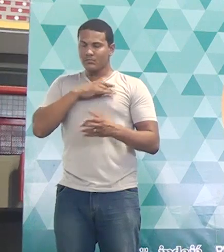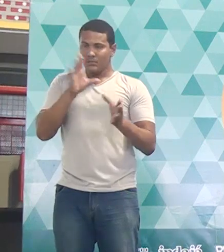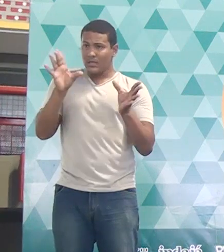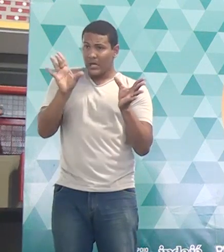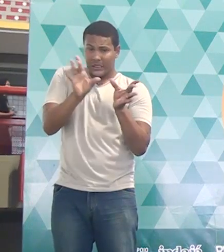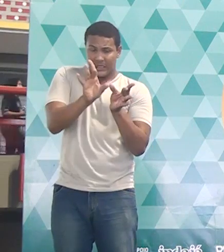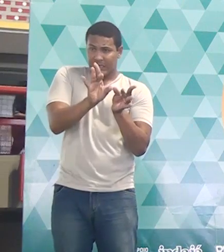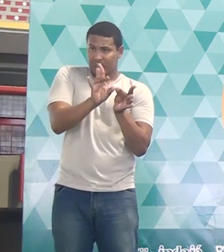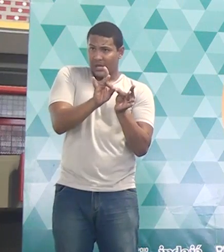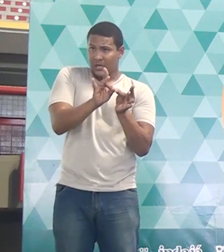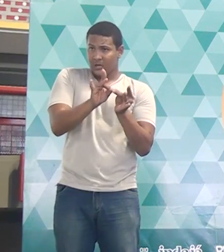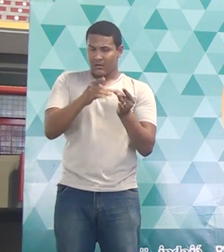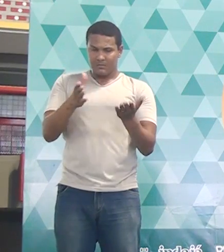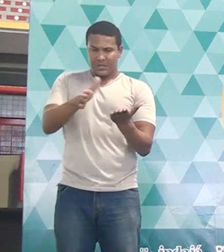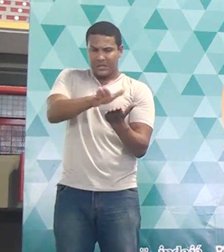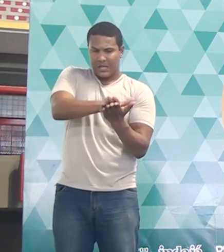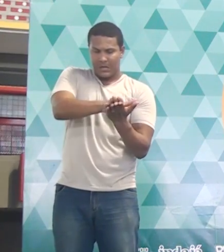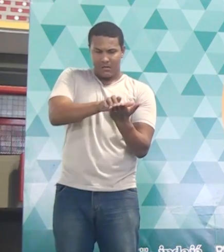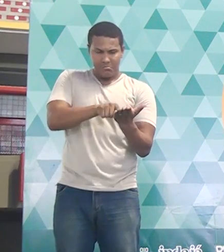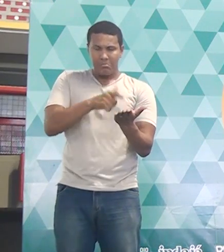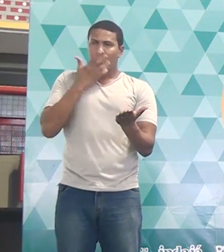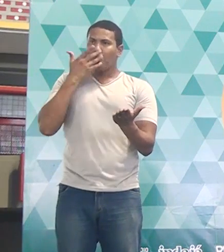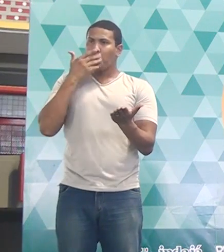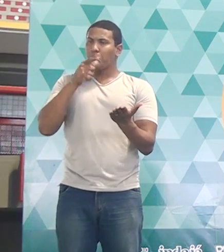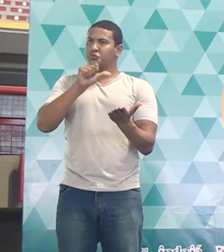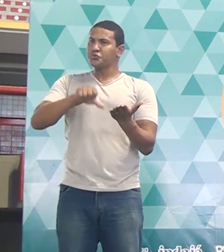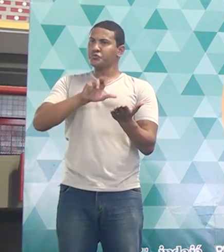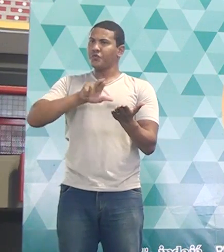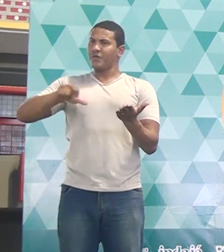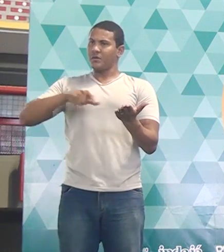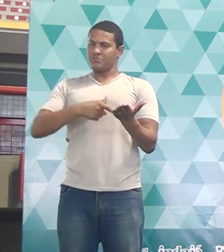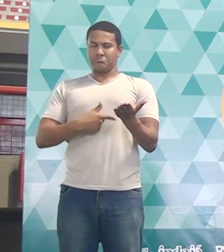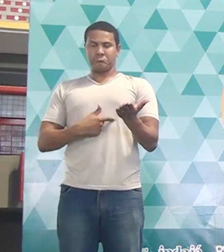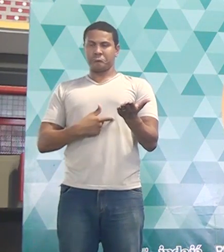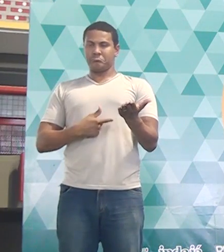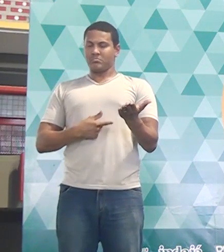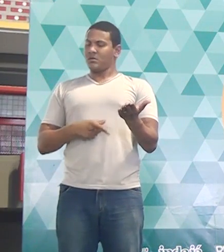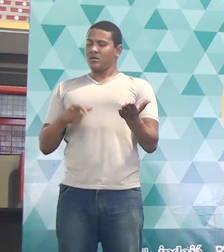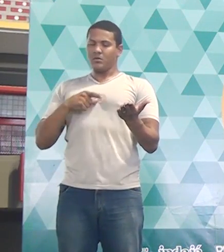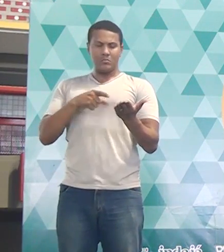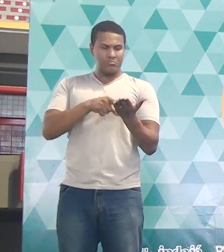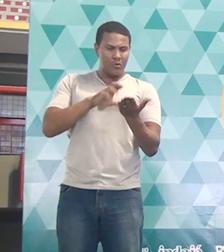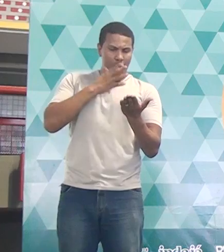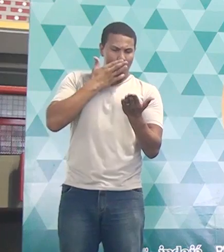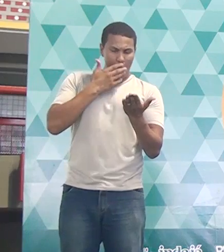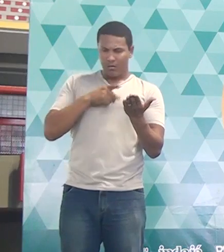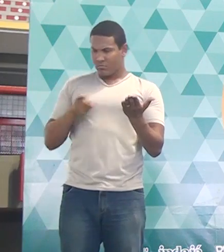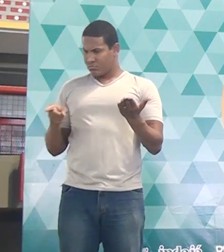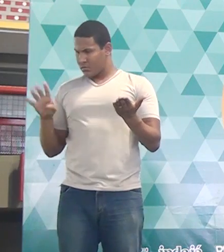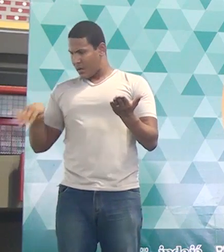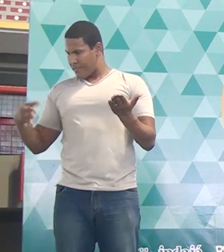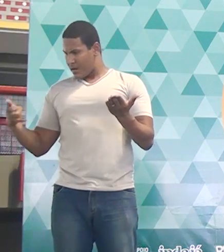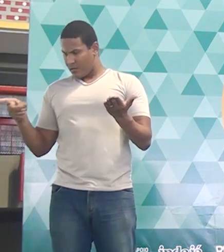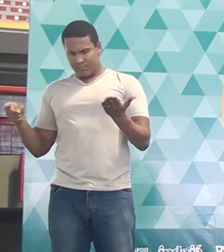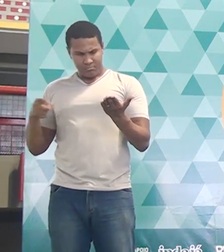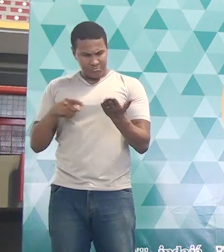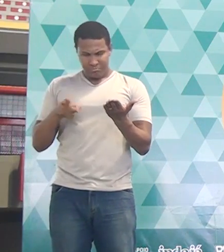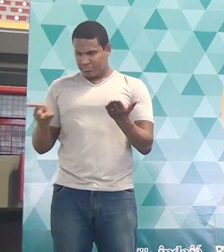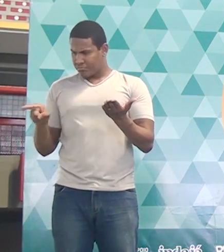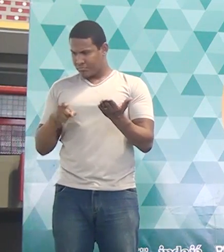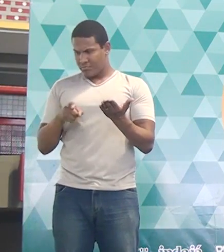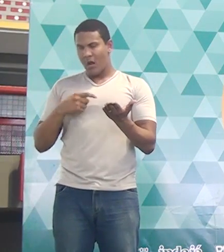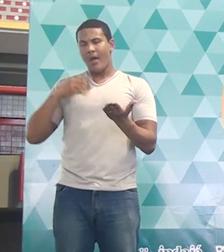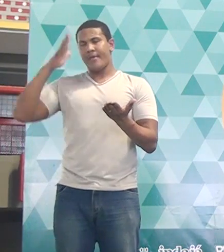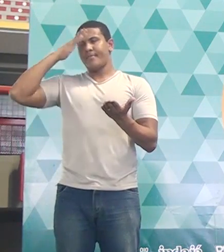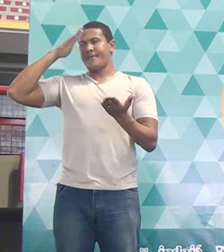No recipiente havia uma escala de cores de 1 a 14. Aí eu comparava a cor que eu consegui com a que tinha na tabela e aí sabia o